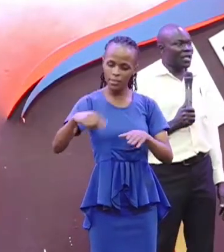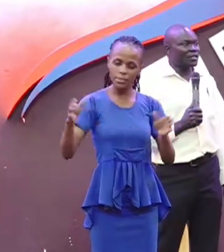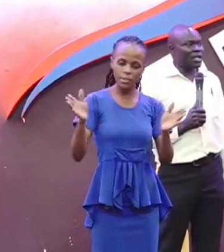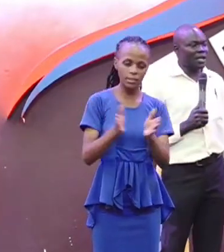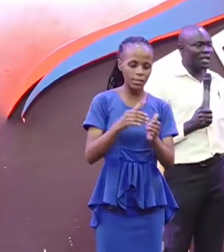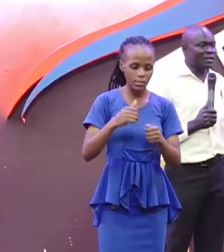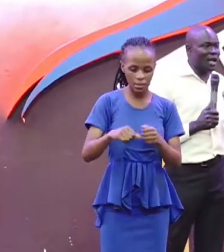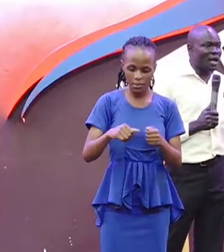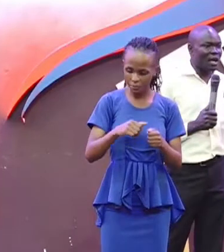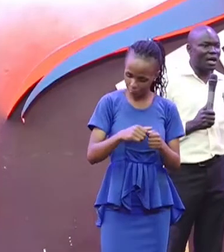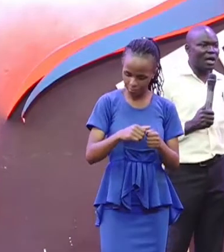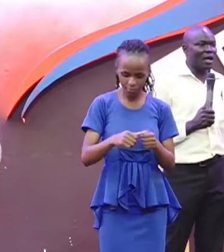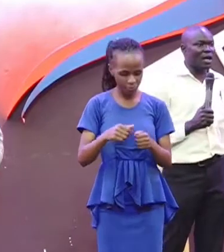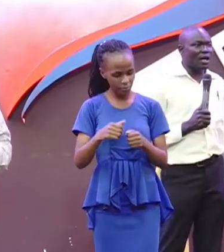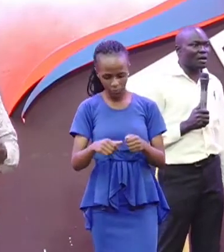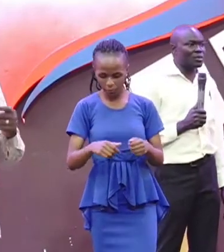okusinga feza neza